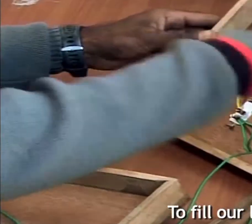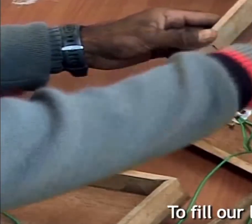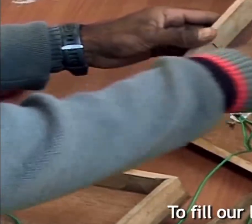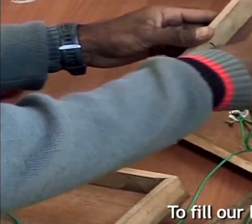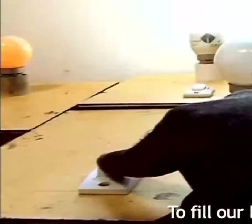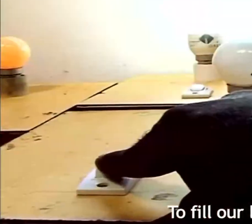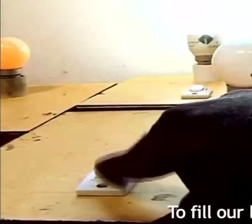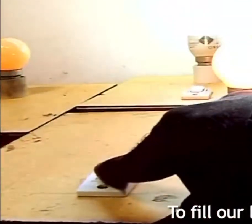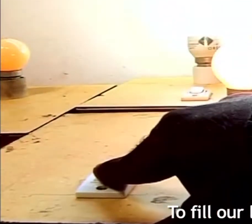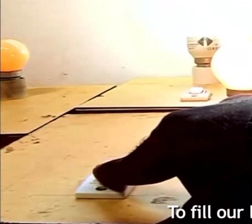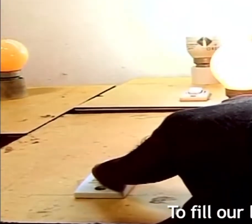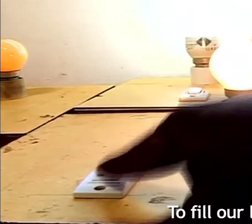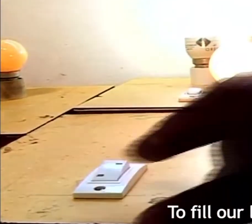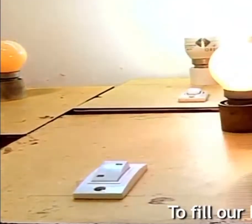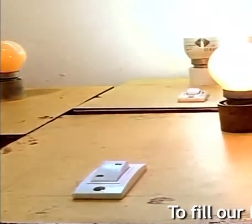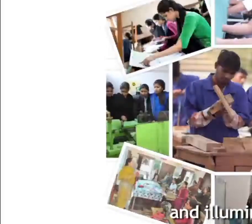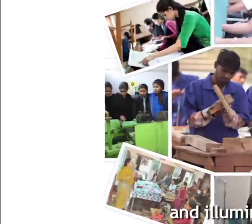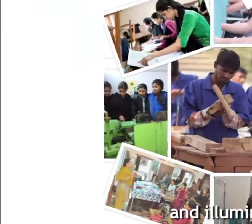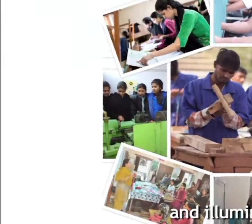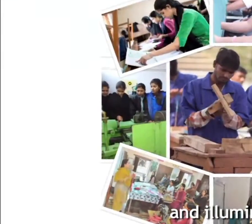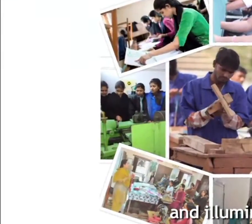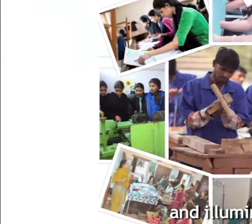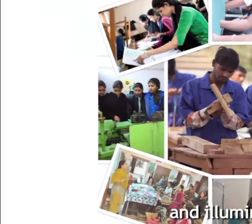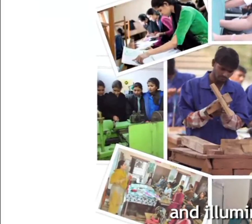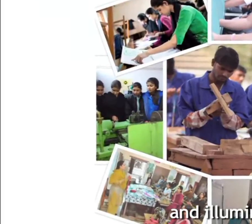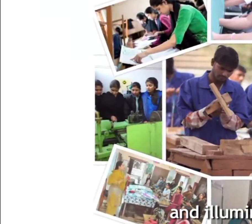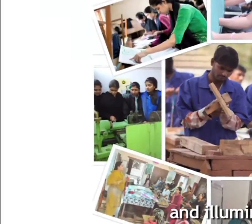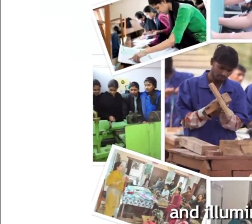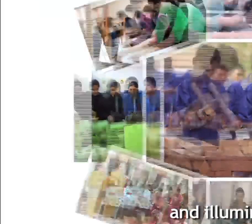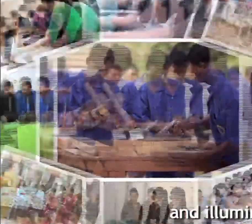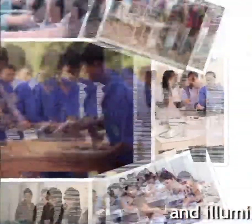ज्ञान ये प्रकाशित करने, राहों को आलोकित करने।